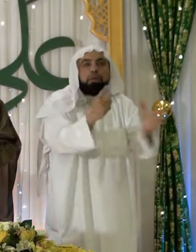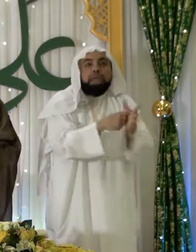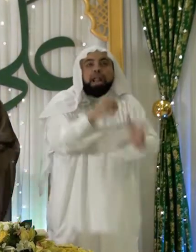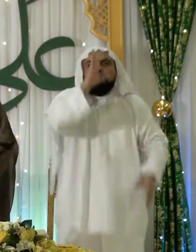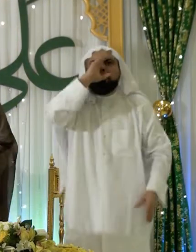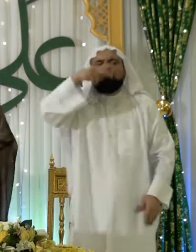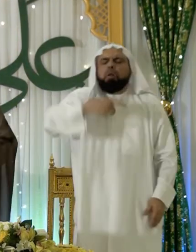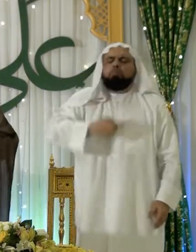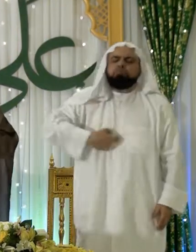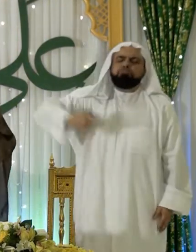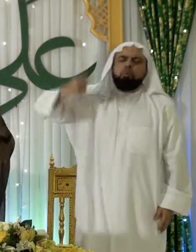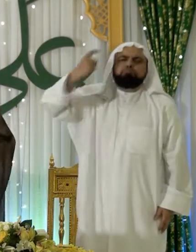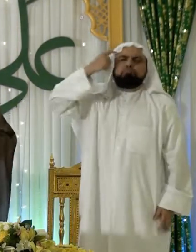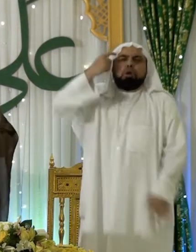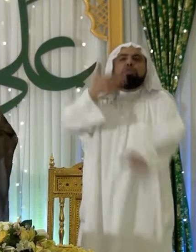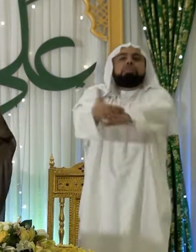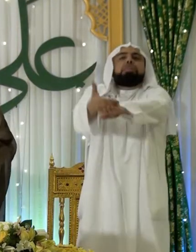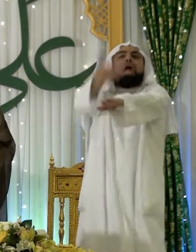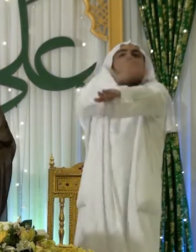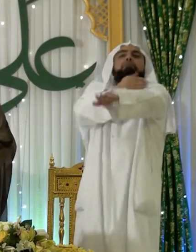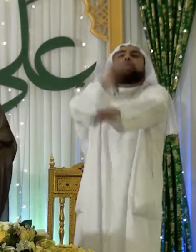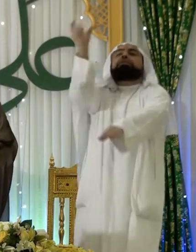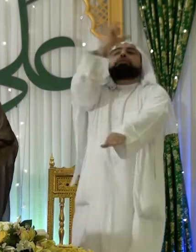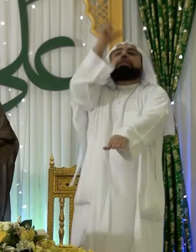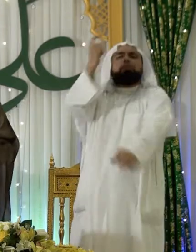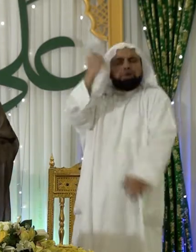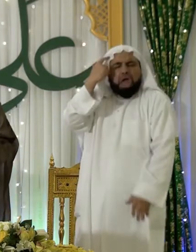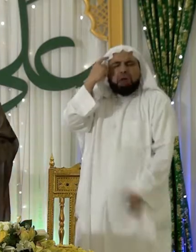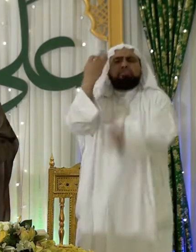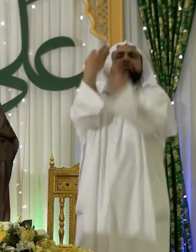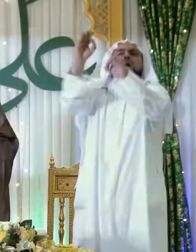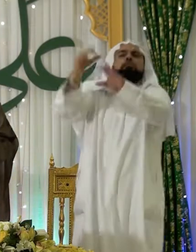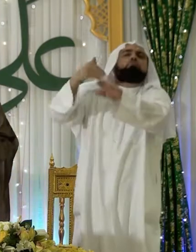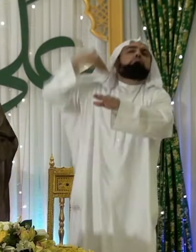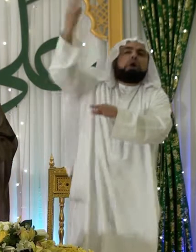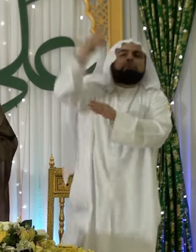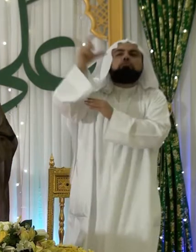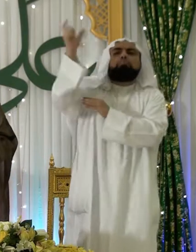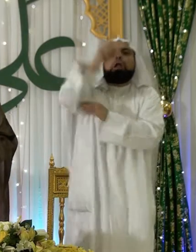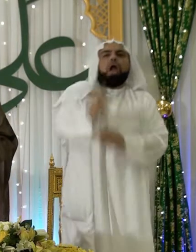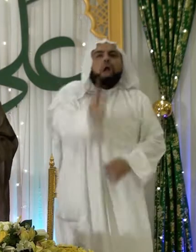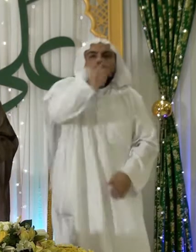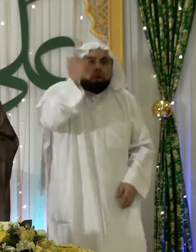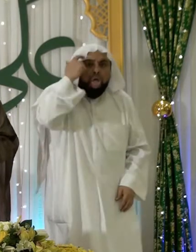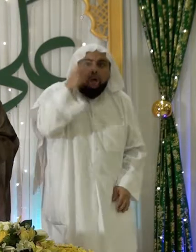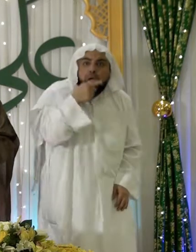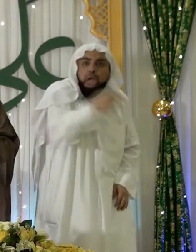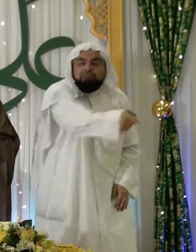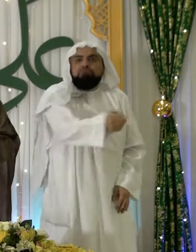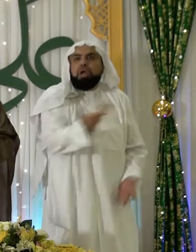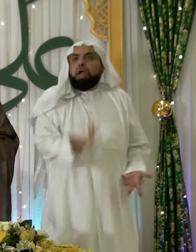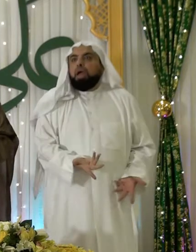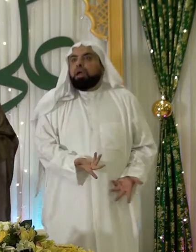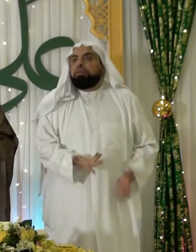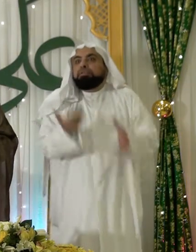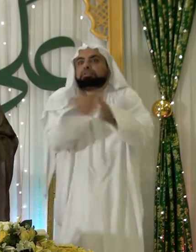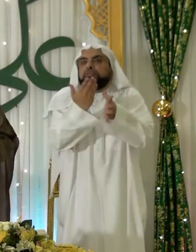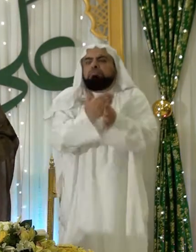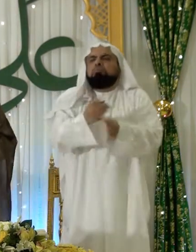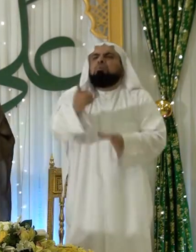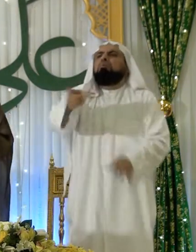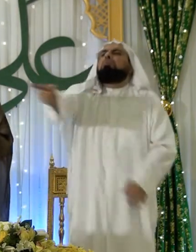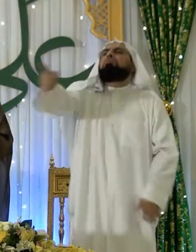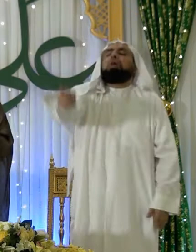الله، حتى قال عليه السلام: لقد عبدت الله تعالى قبل